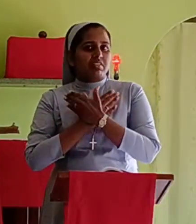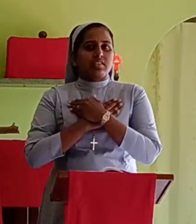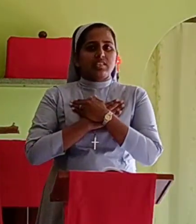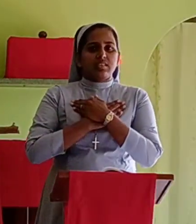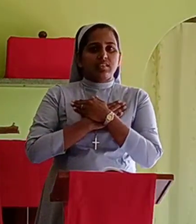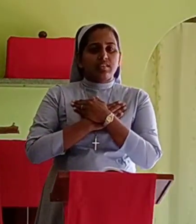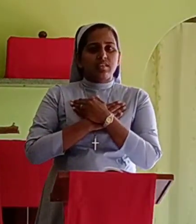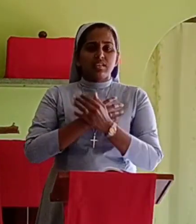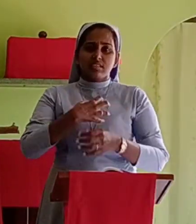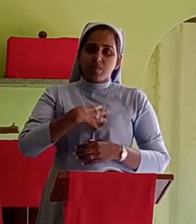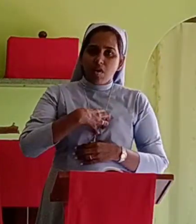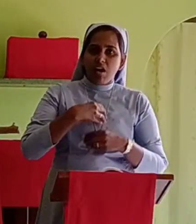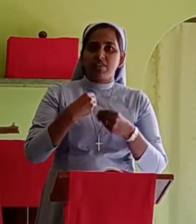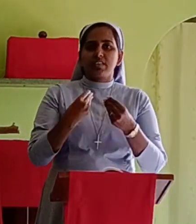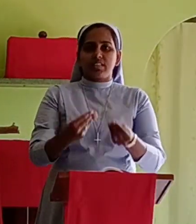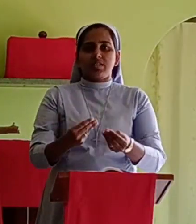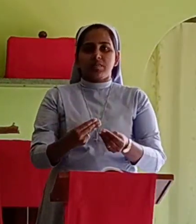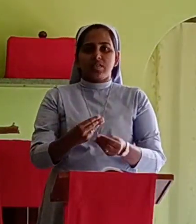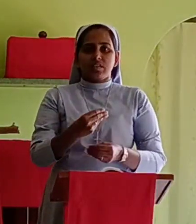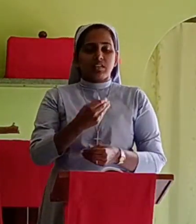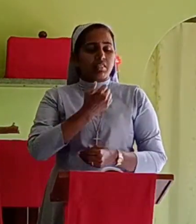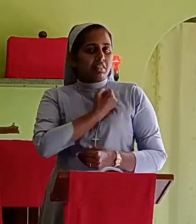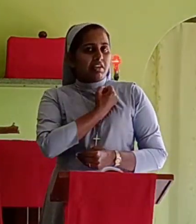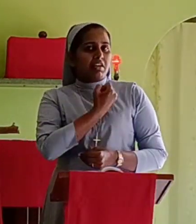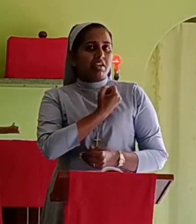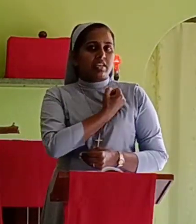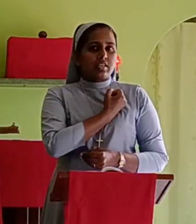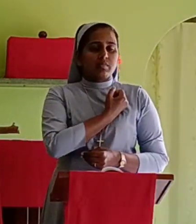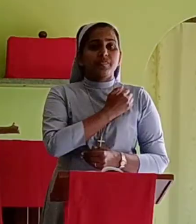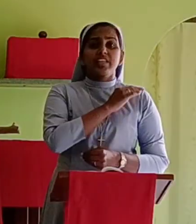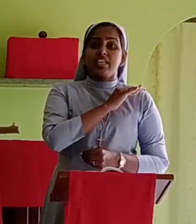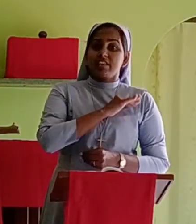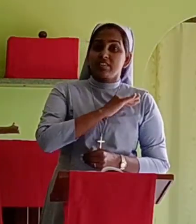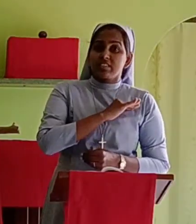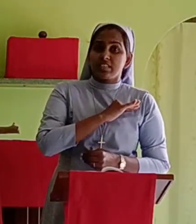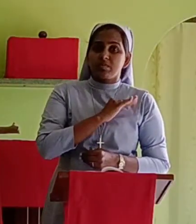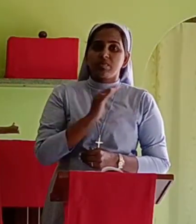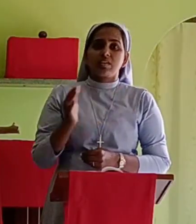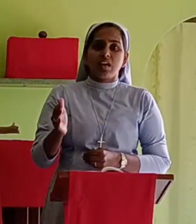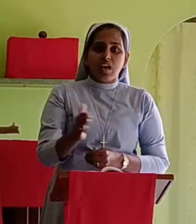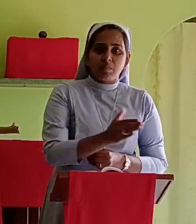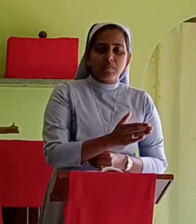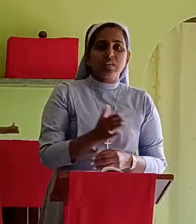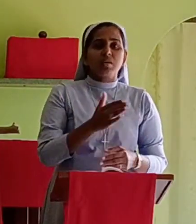ගැනීම, ඉවසීම යන උතුම් ගුණාංගයන්ගෙන් පිරිපුන් පිරිසක් වන්නට